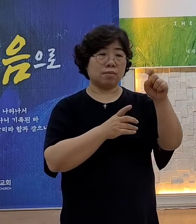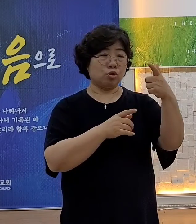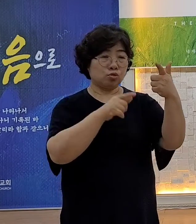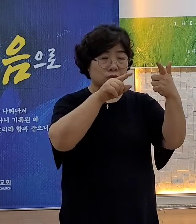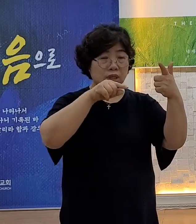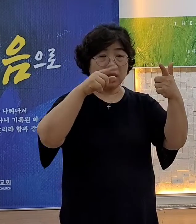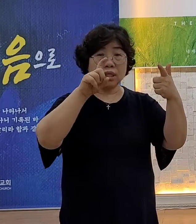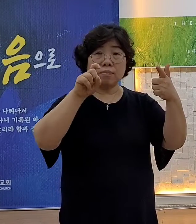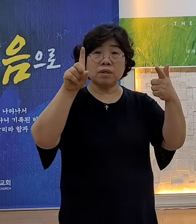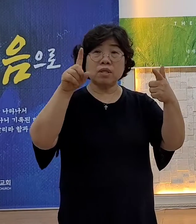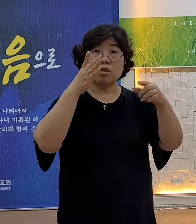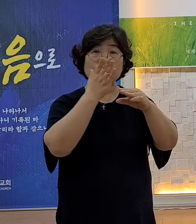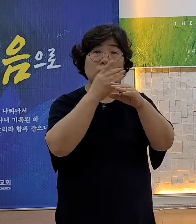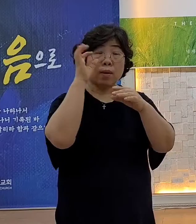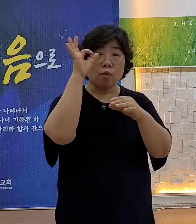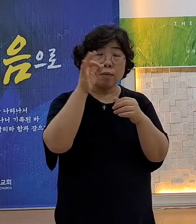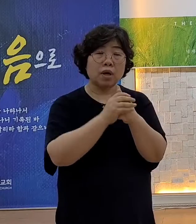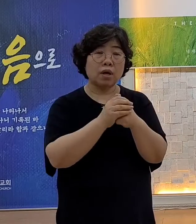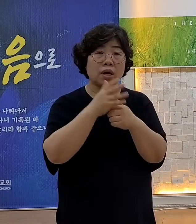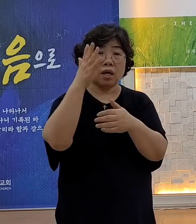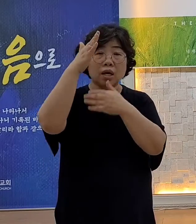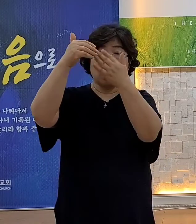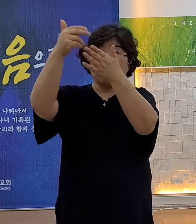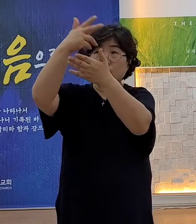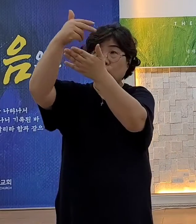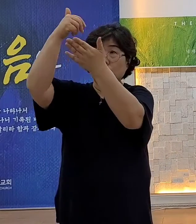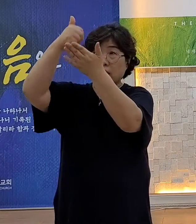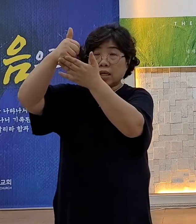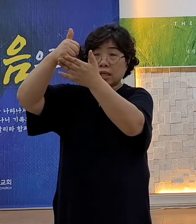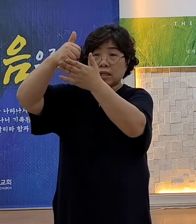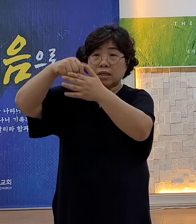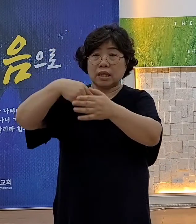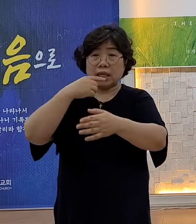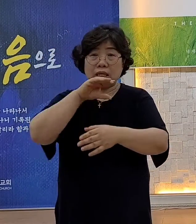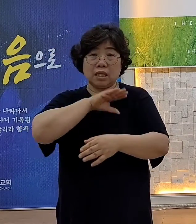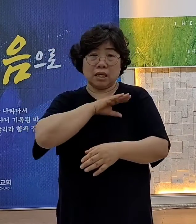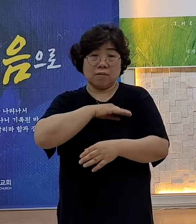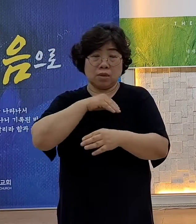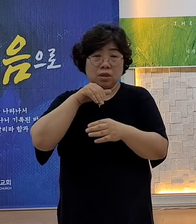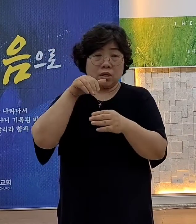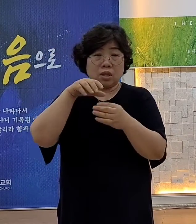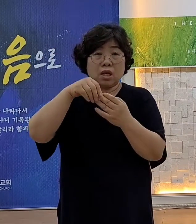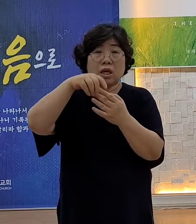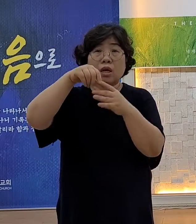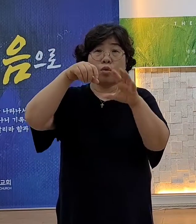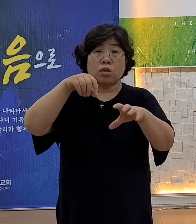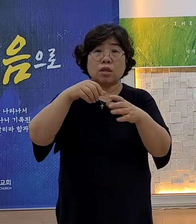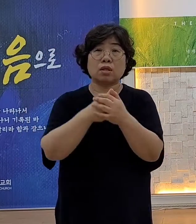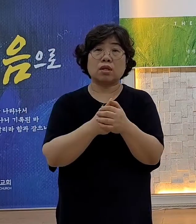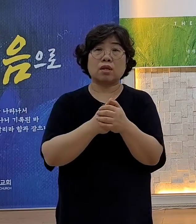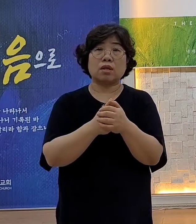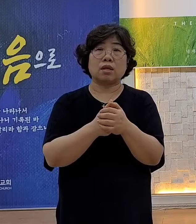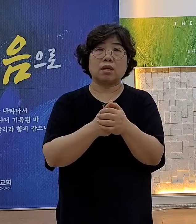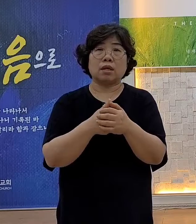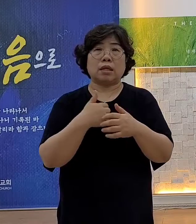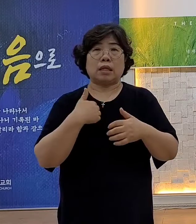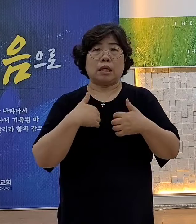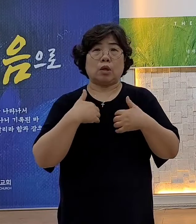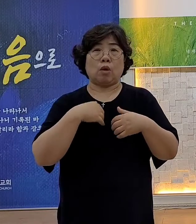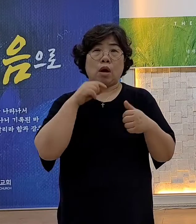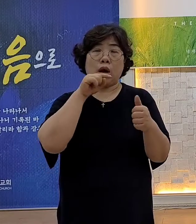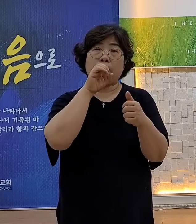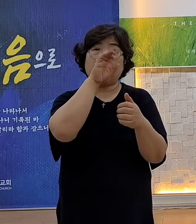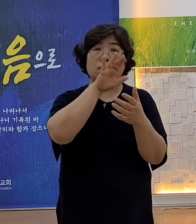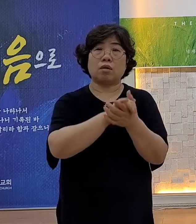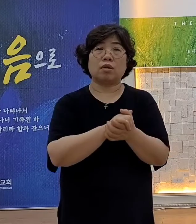내 하나님 여호와께서 자기의 이름을 두시려고 택하신 곳에서 내 하나님 여호와 앞에서